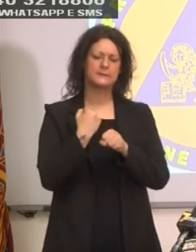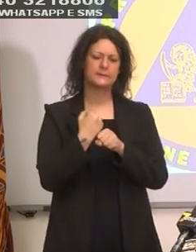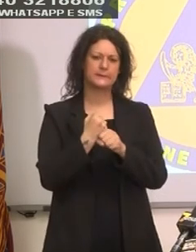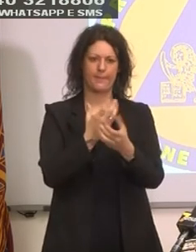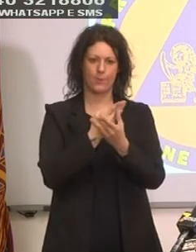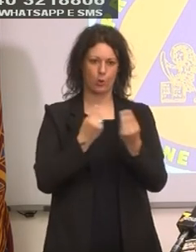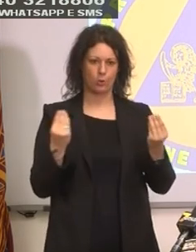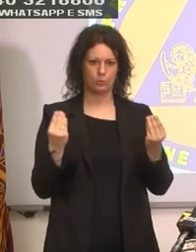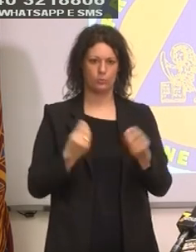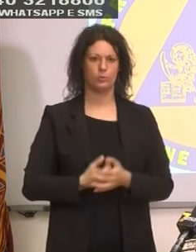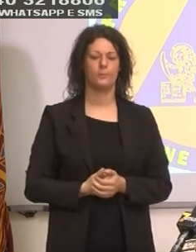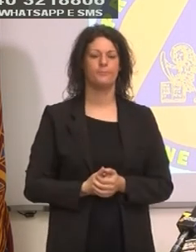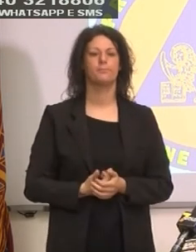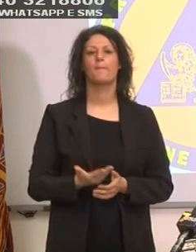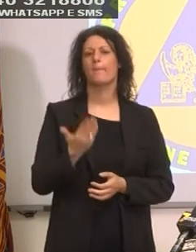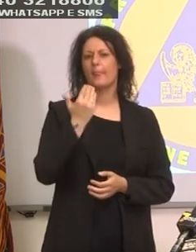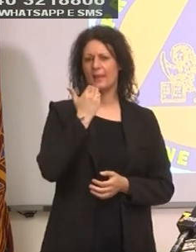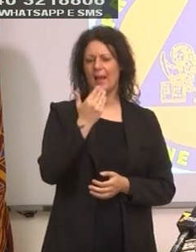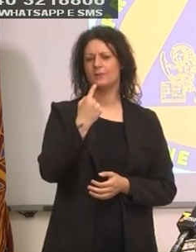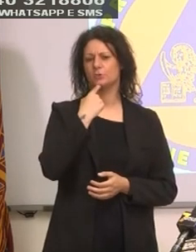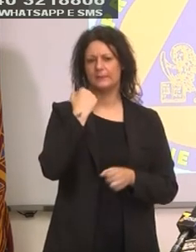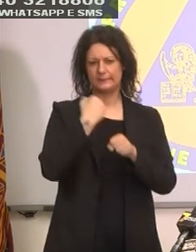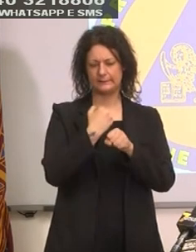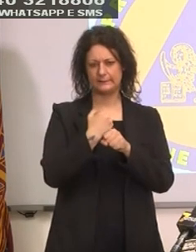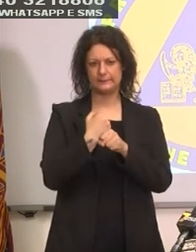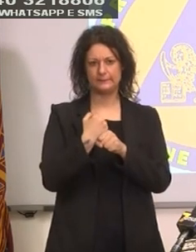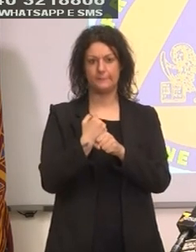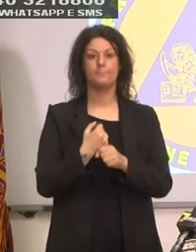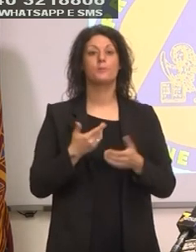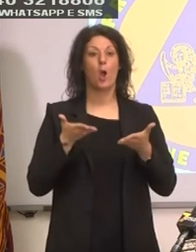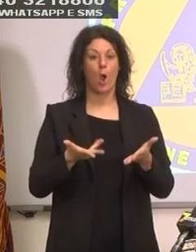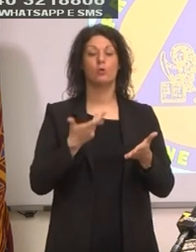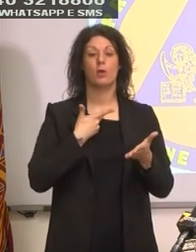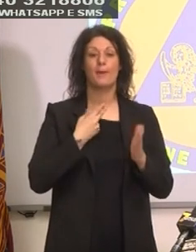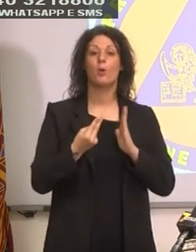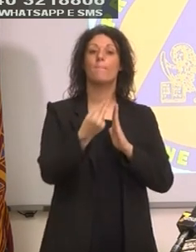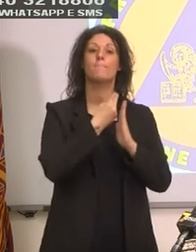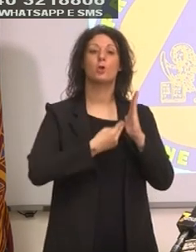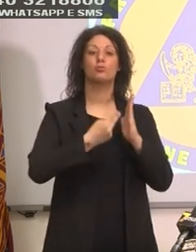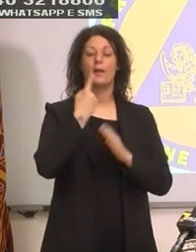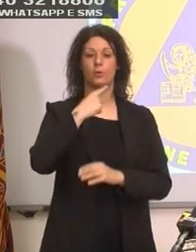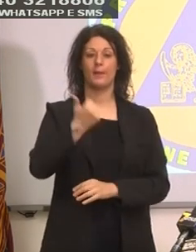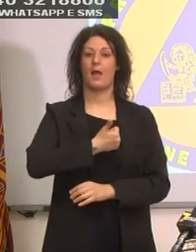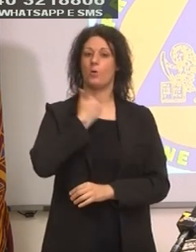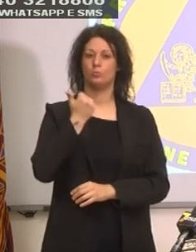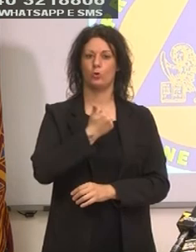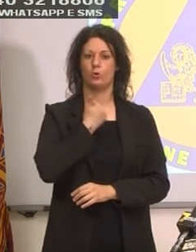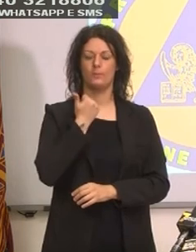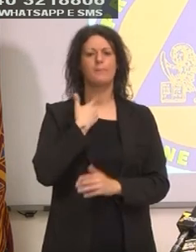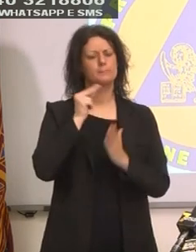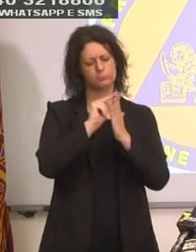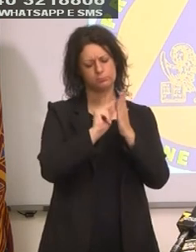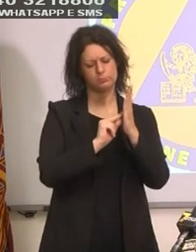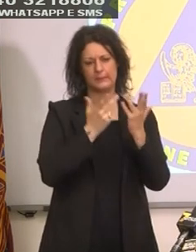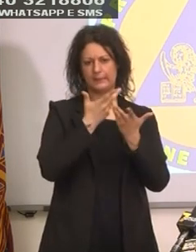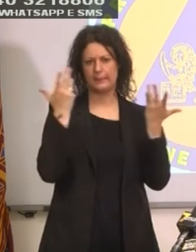lo sappiano, ringrazio la delegazione trattante, se oggi c'è un progetto di autonomia scritto nero su bianco con tutte le evoluzioni giuridiche è